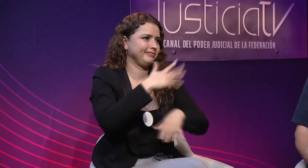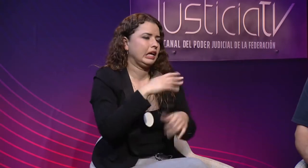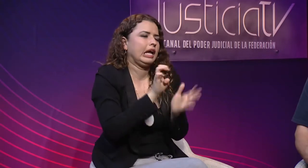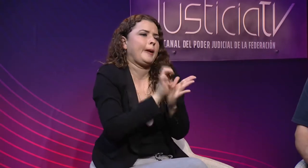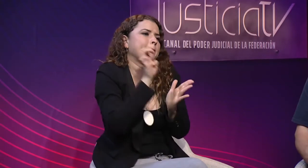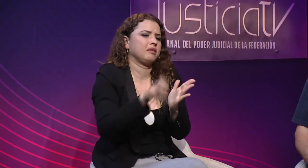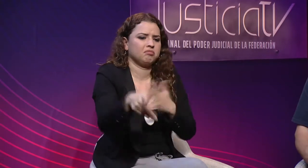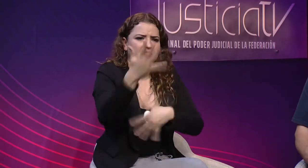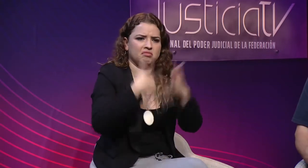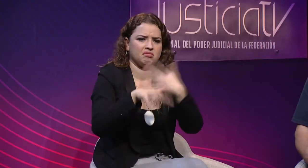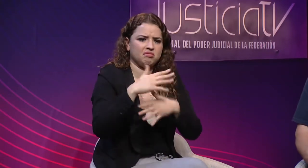ni siquiera conocen.